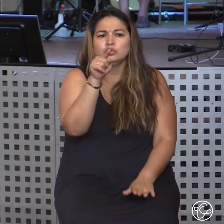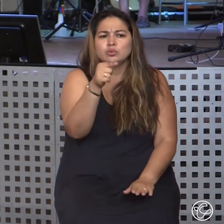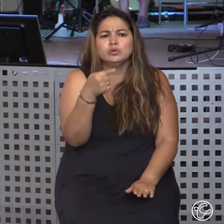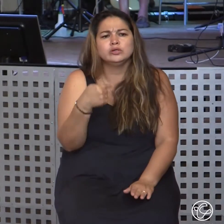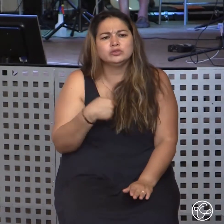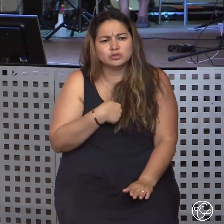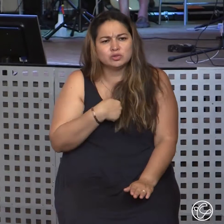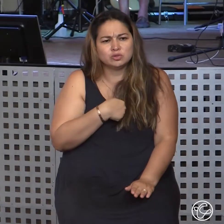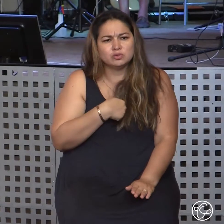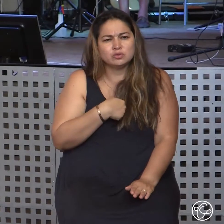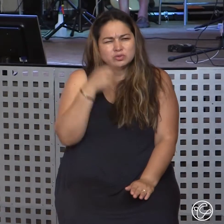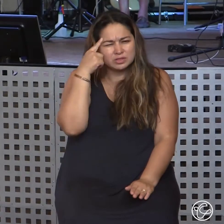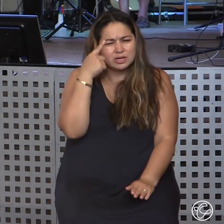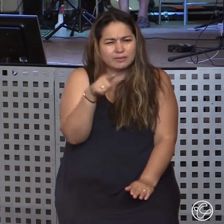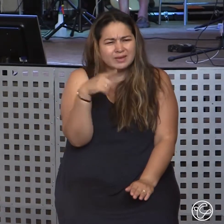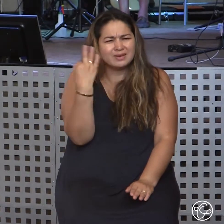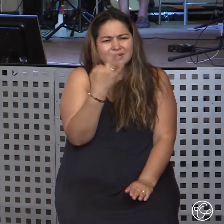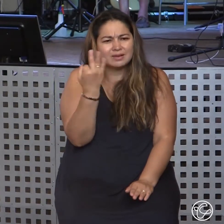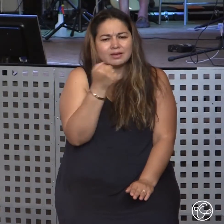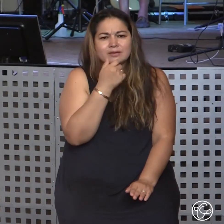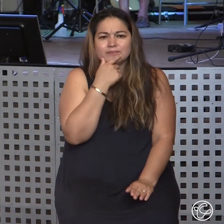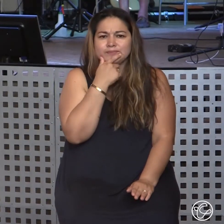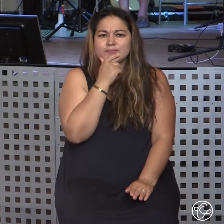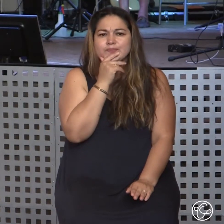tenemos que ser conscientes